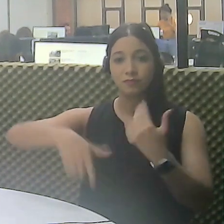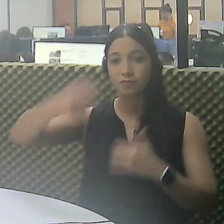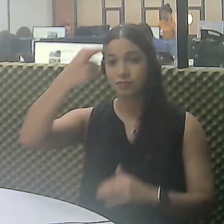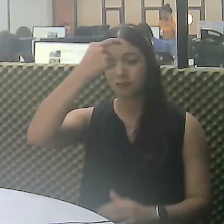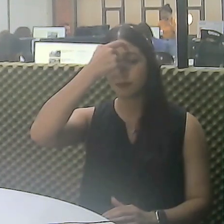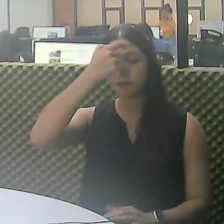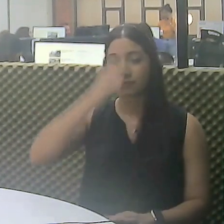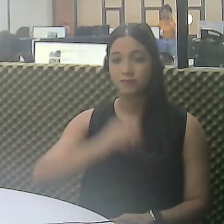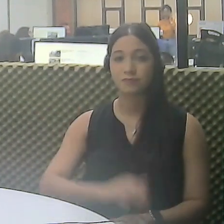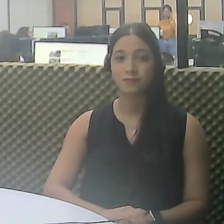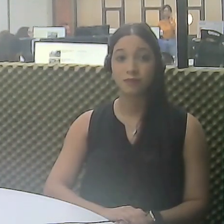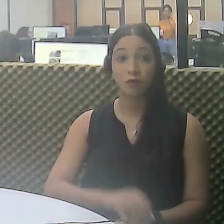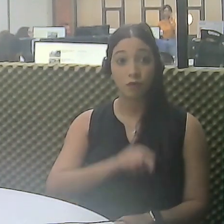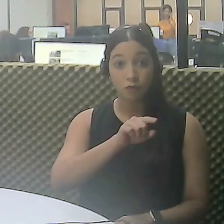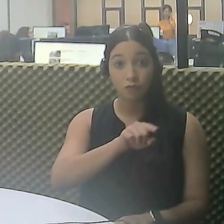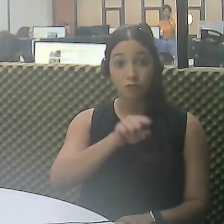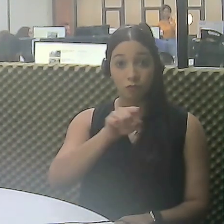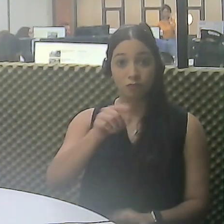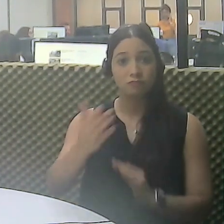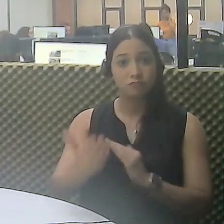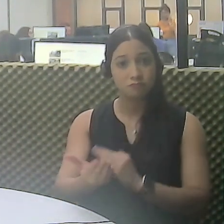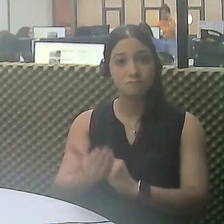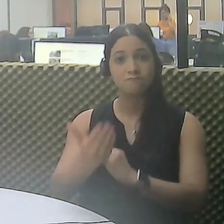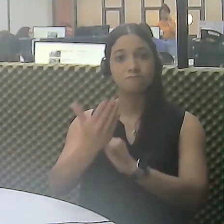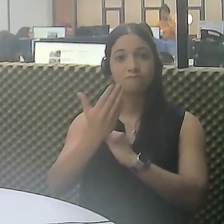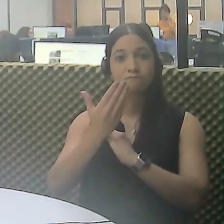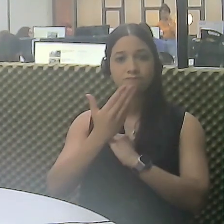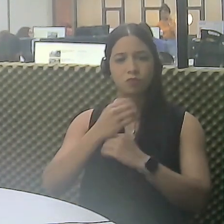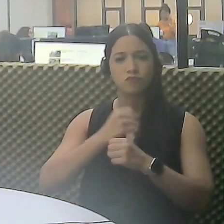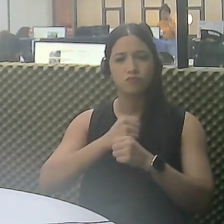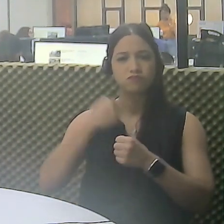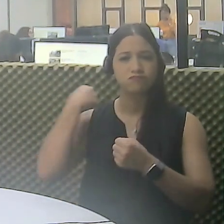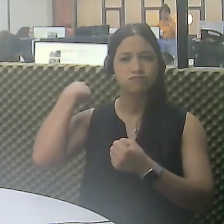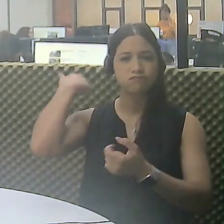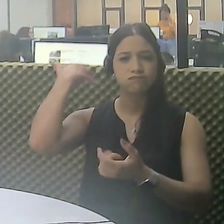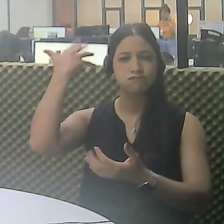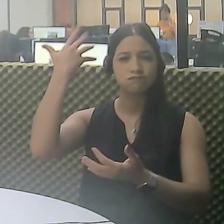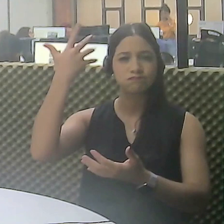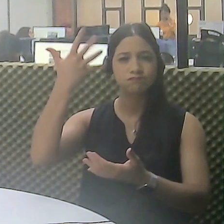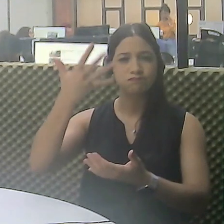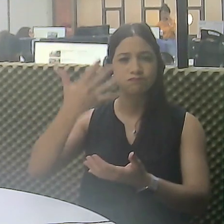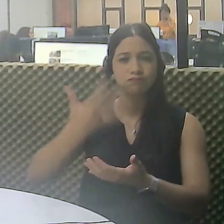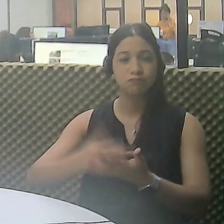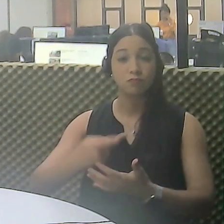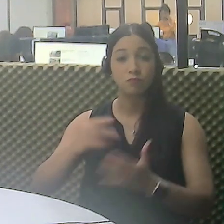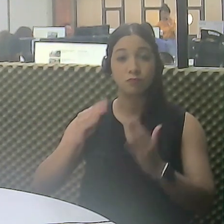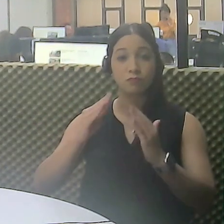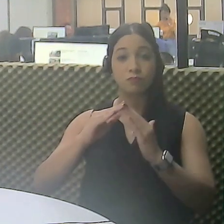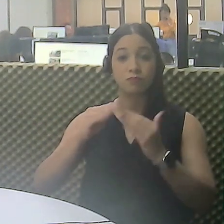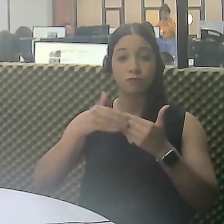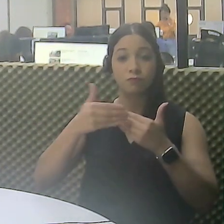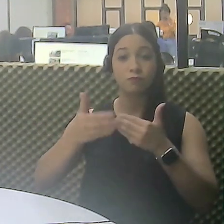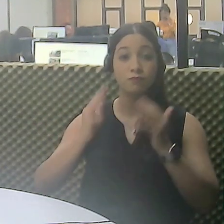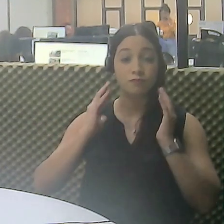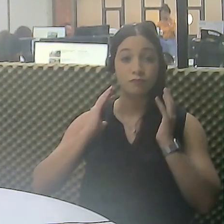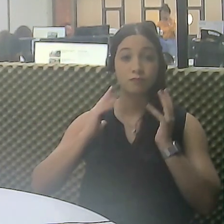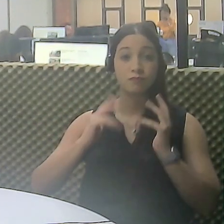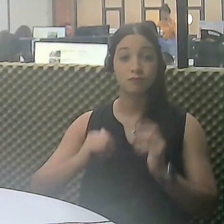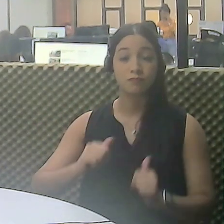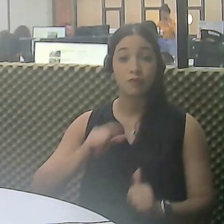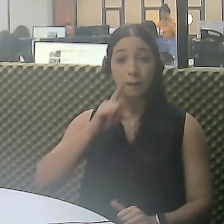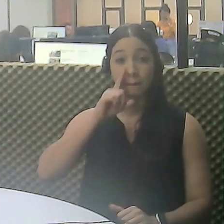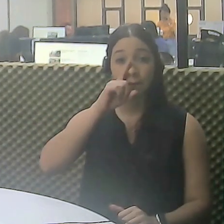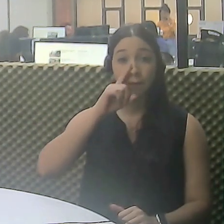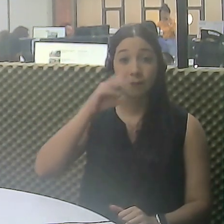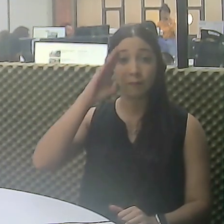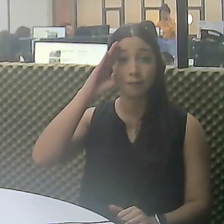conscientização. E você, lógico, contribuir durante todo o ano para isso, sempre mantenha o seu quintal limpo, porque é lá que está o maior risco